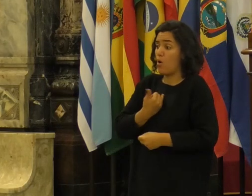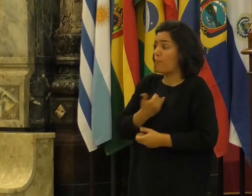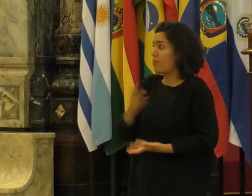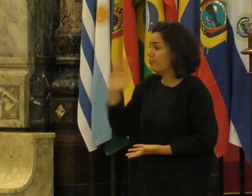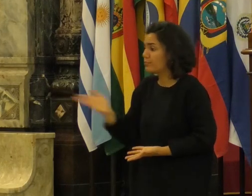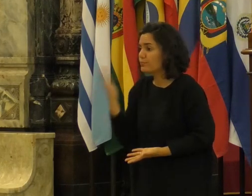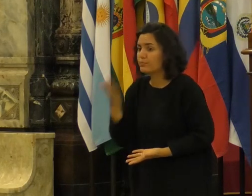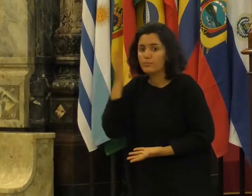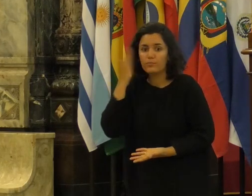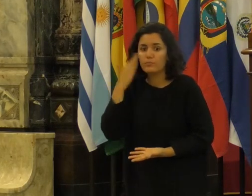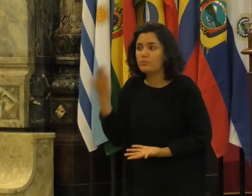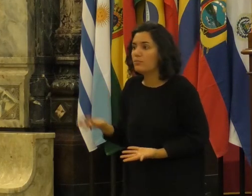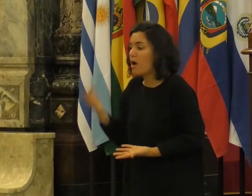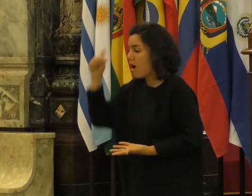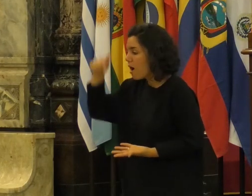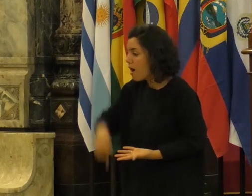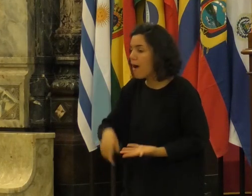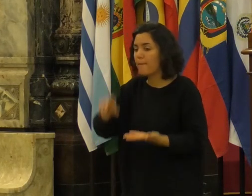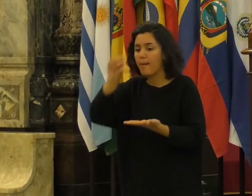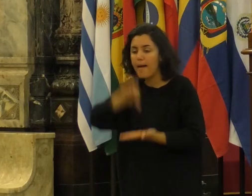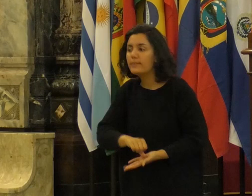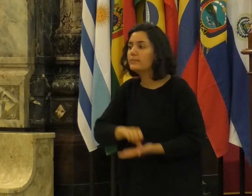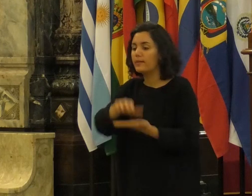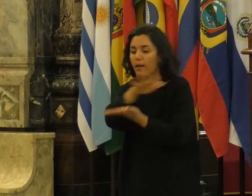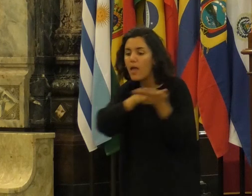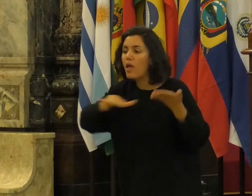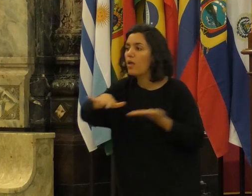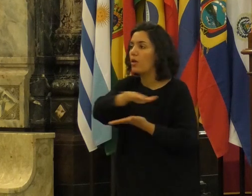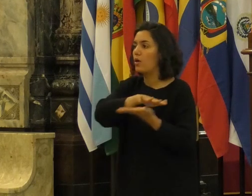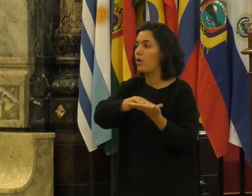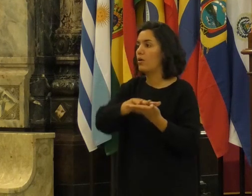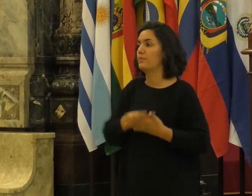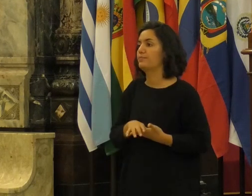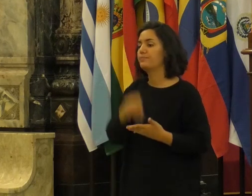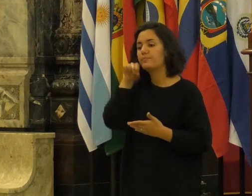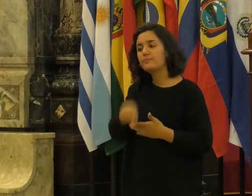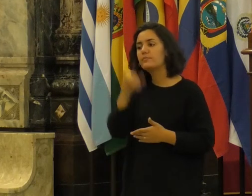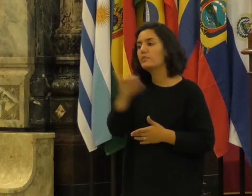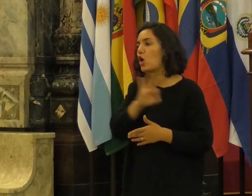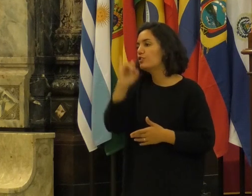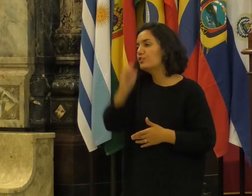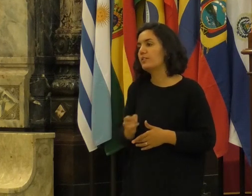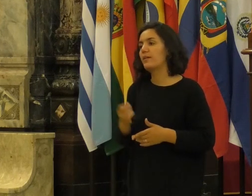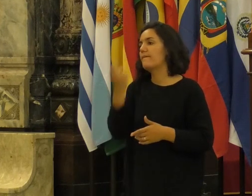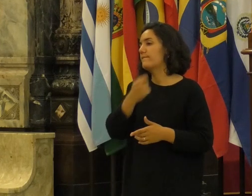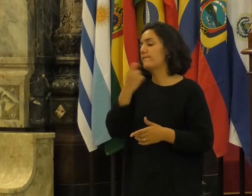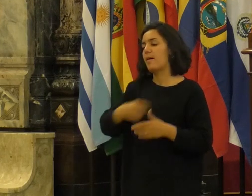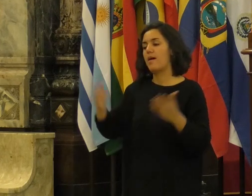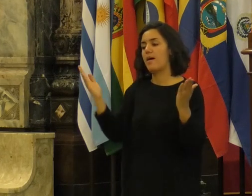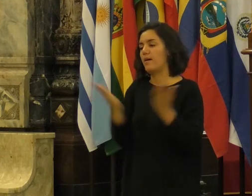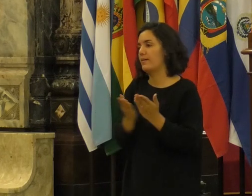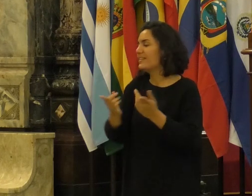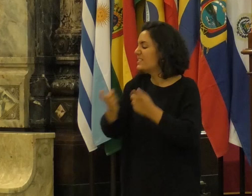en el contexto de nuestro país, de nuestra región. Y ahí requerimos estudiar.